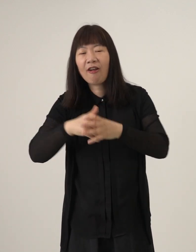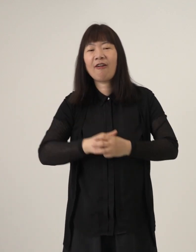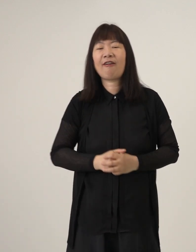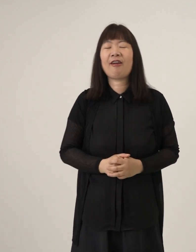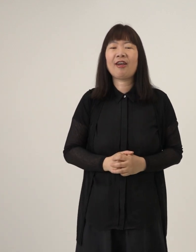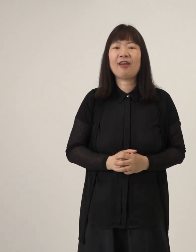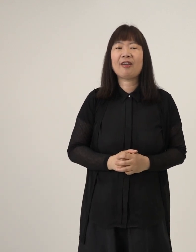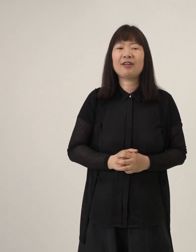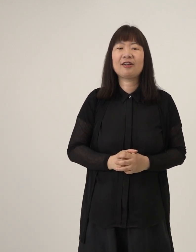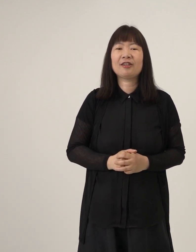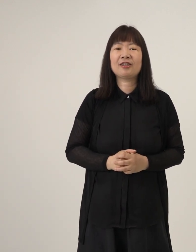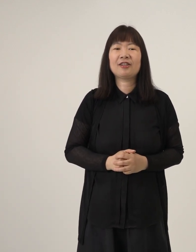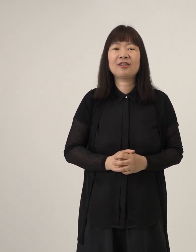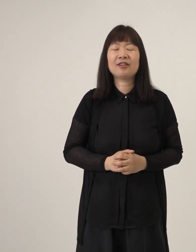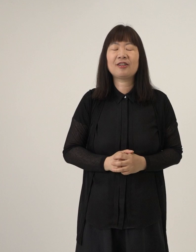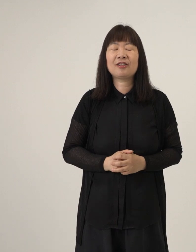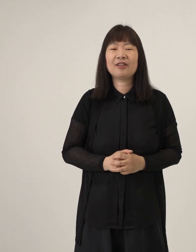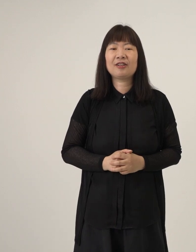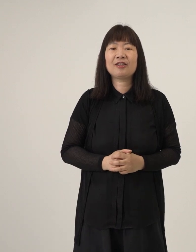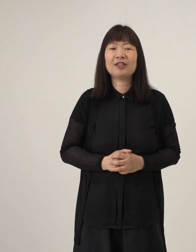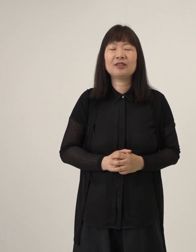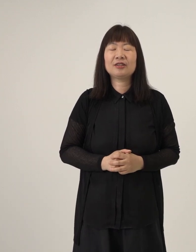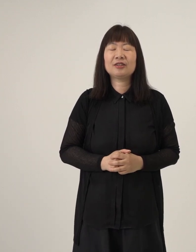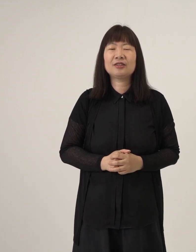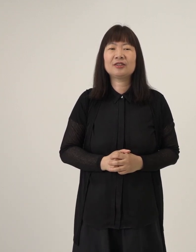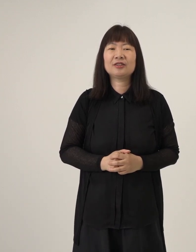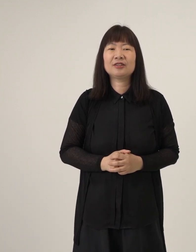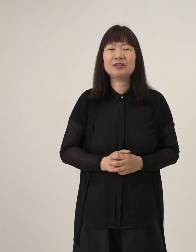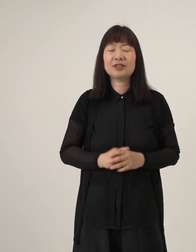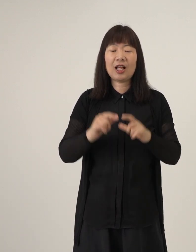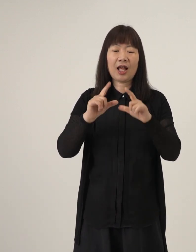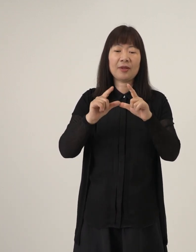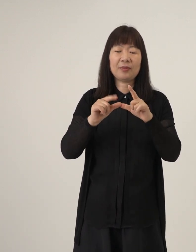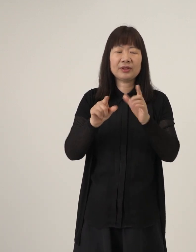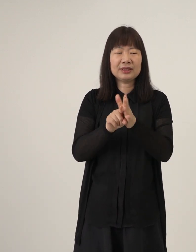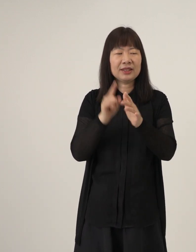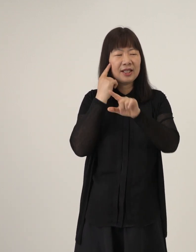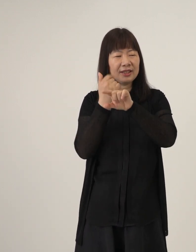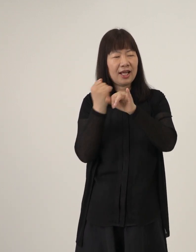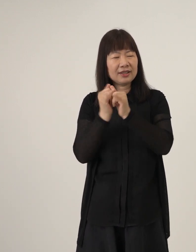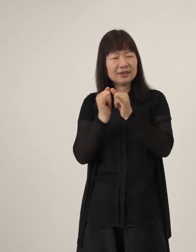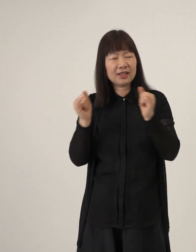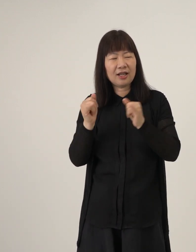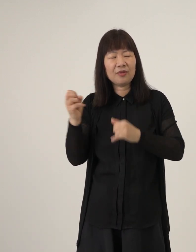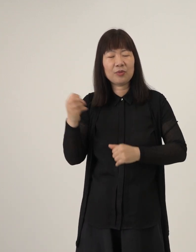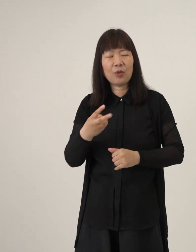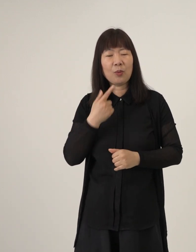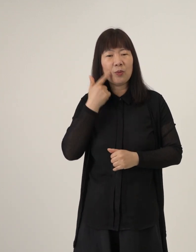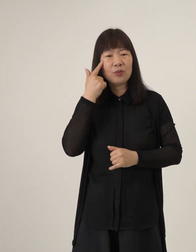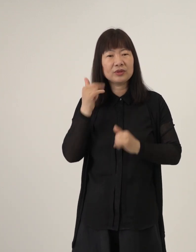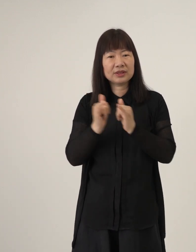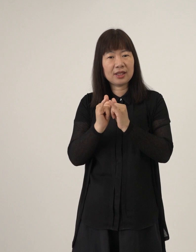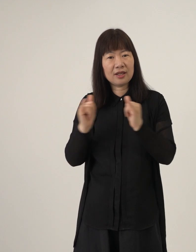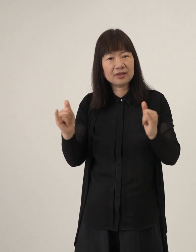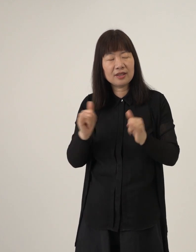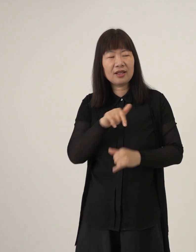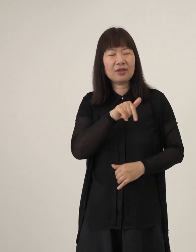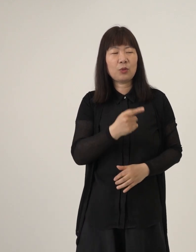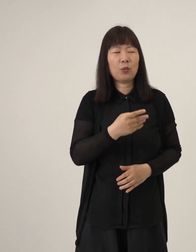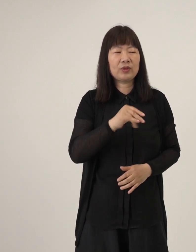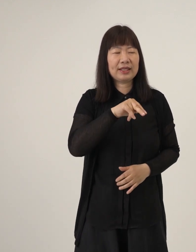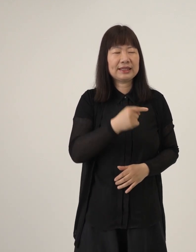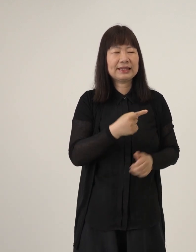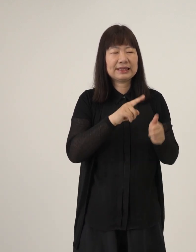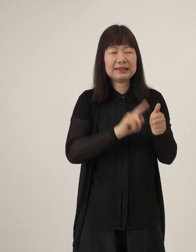감동시켜서 역사를 움직이신다니까 어떤 일부 신학자나 목회자들은 이